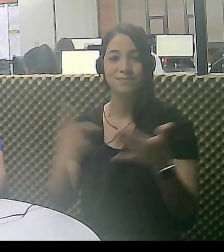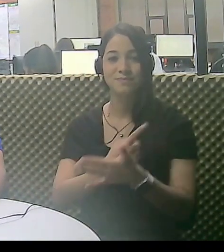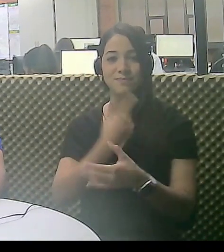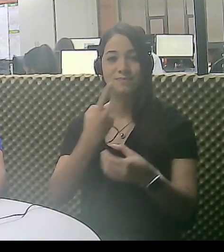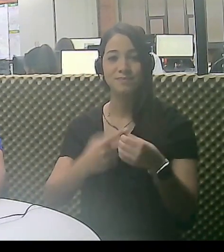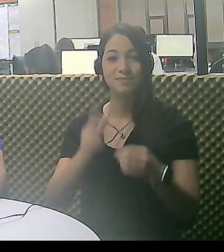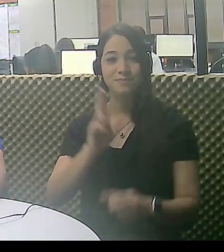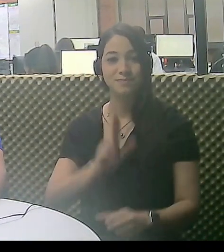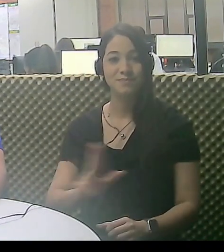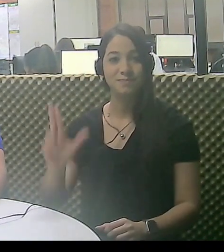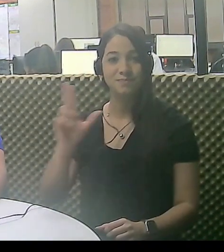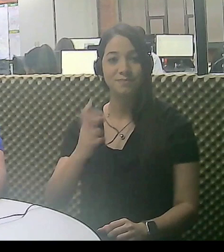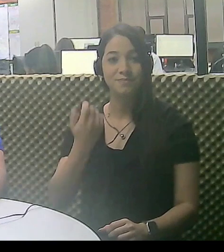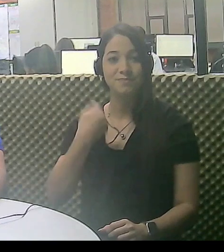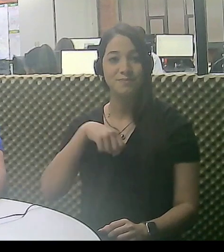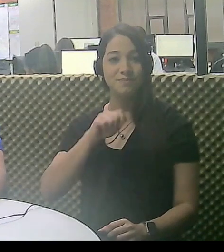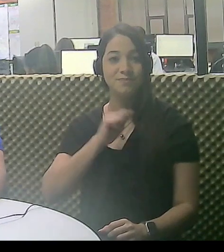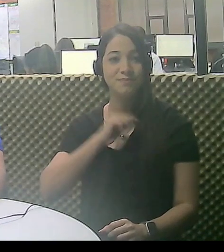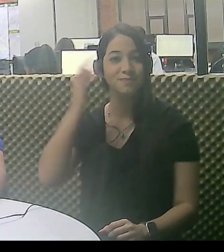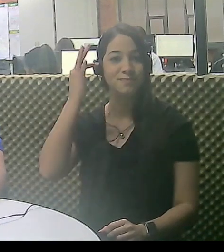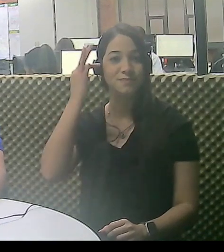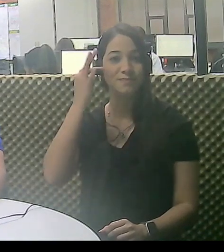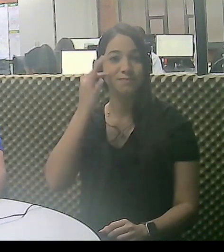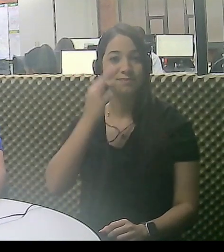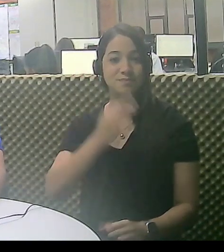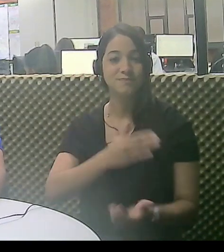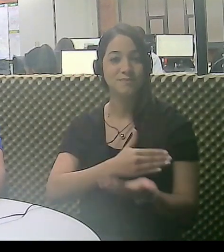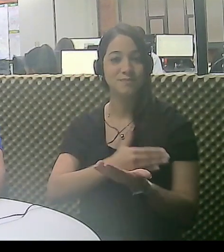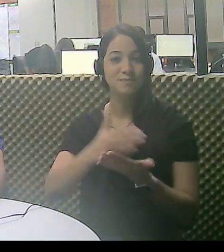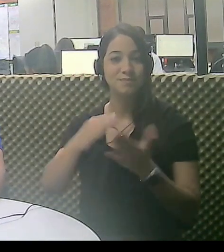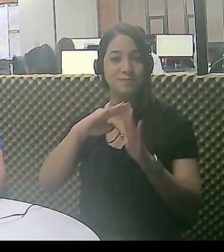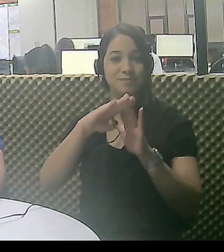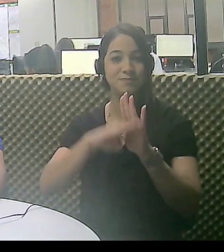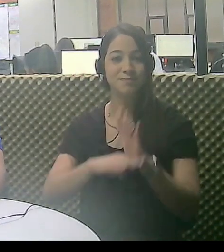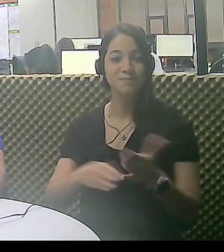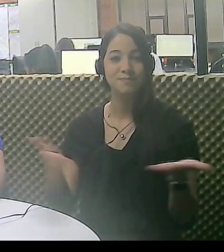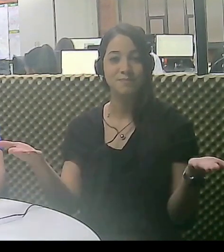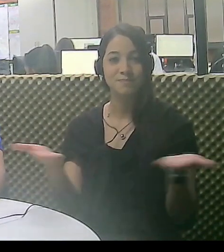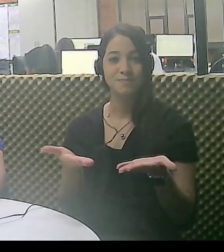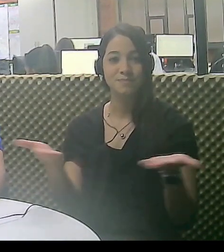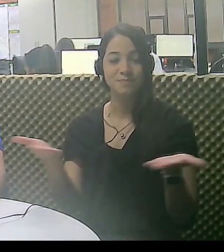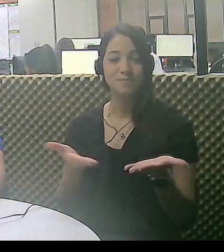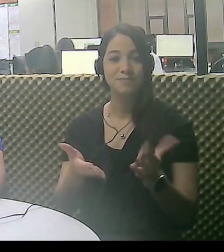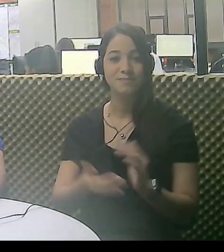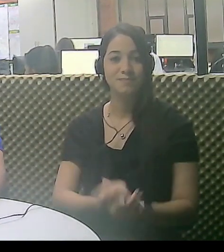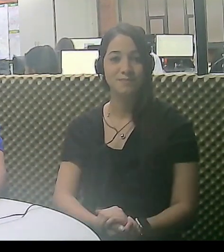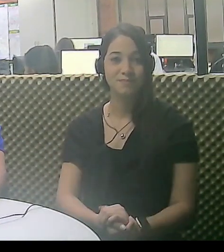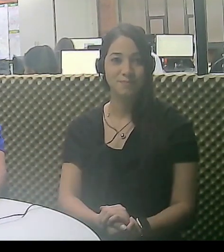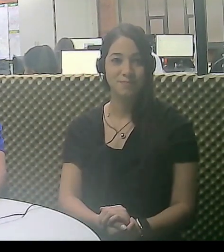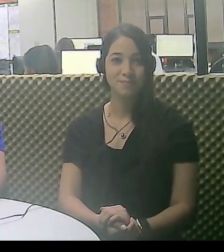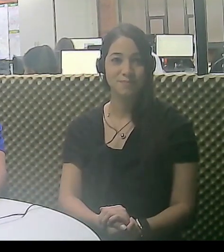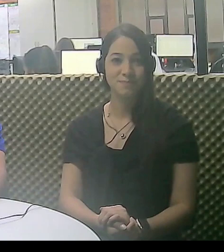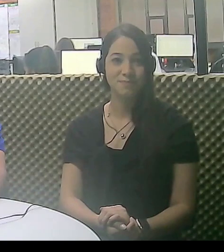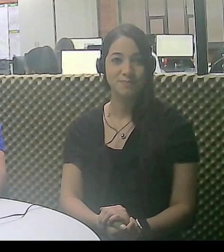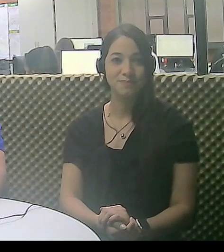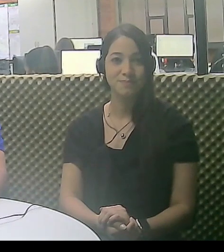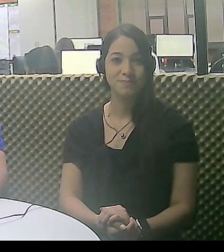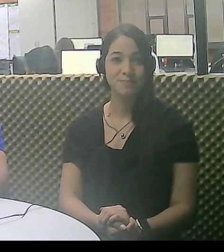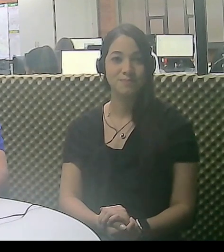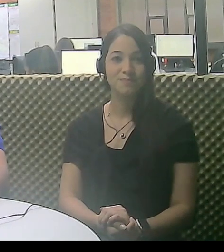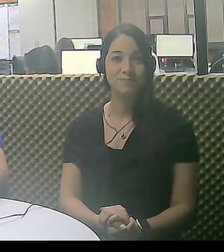fato acontece em Uberlândia. Eu sou o Fernando Cássio e começamos com os destaques da edição de hoje.